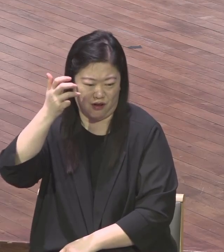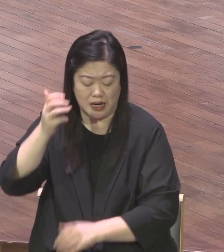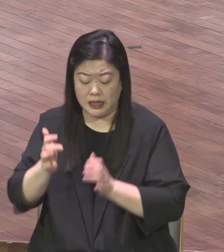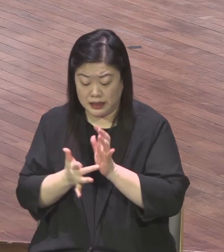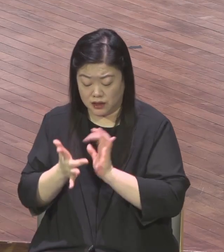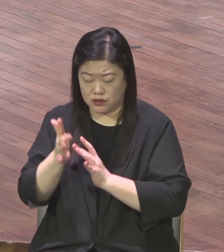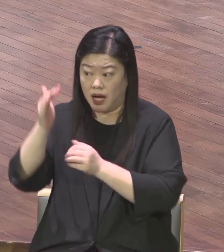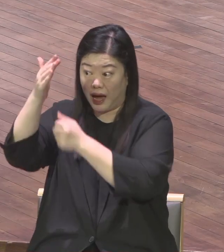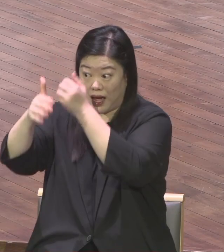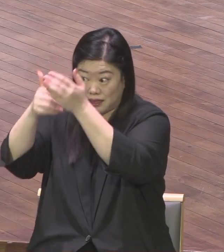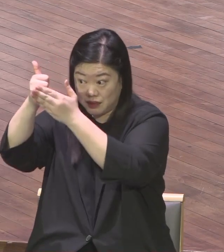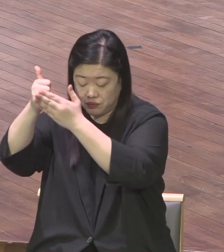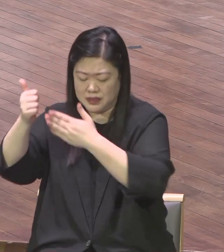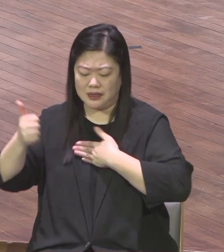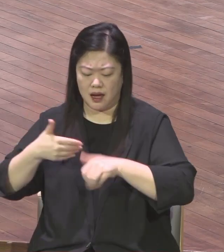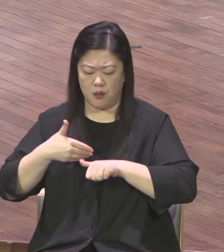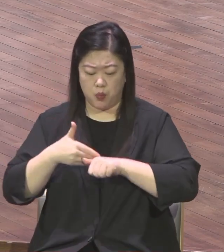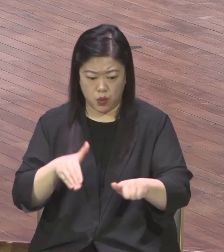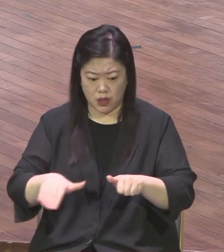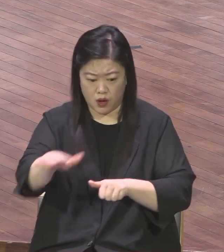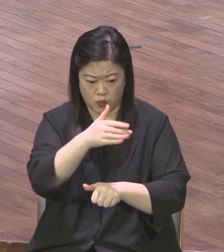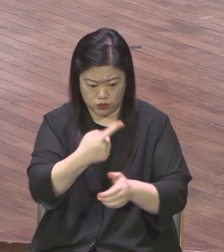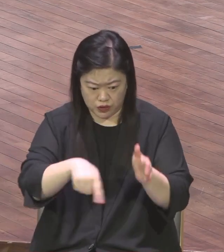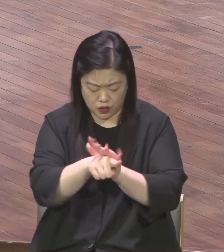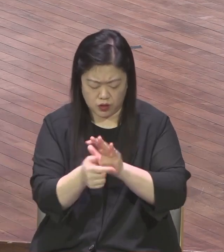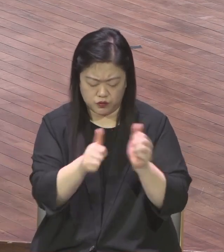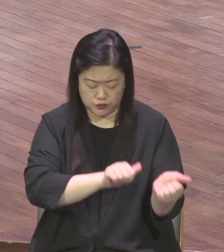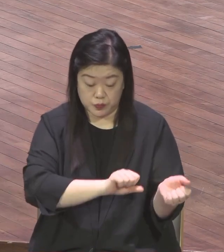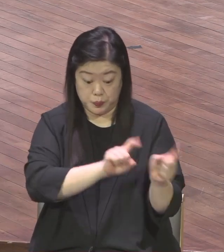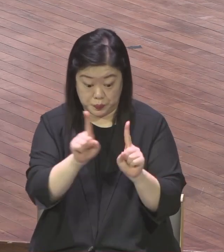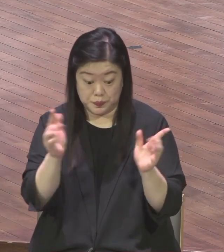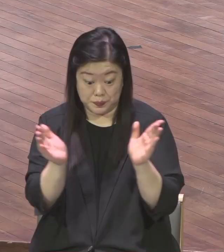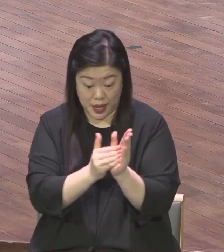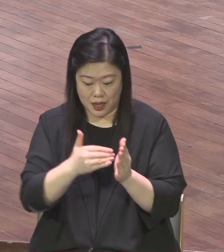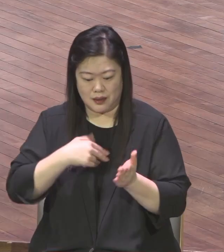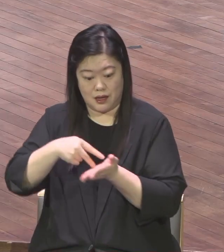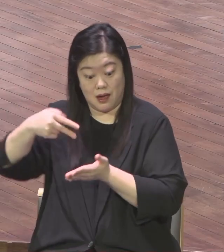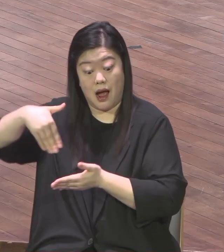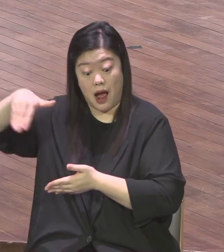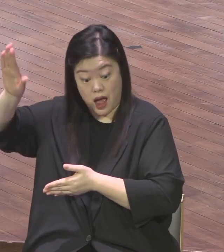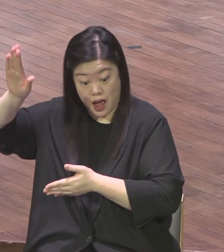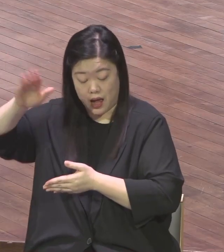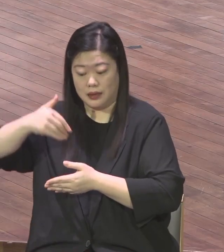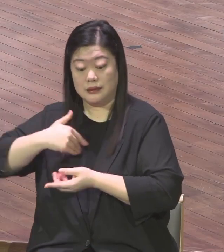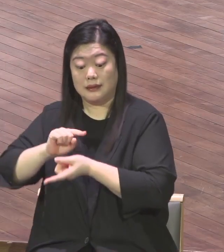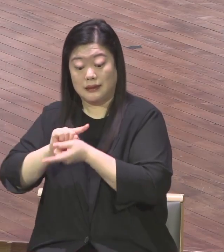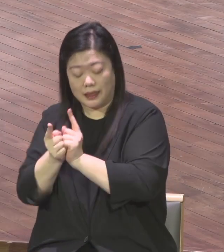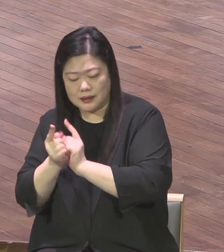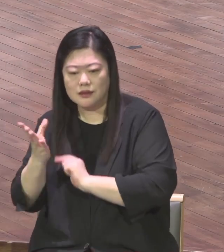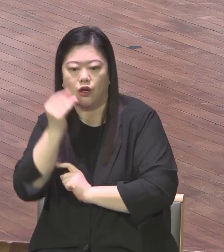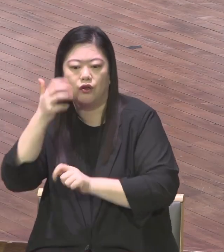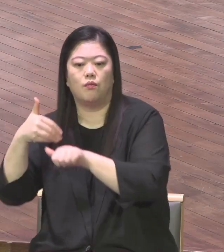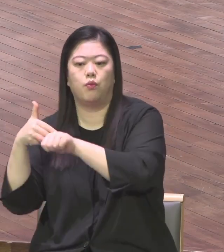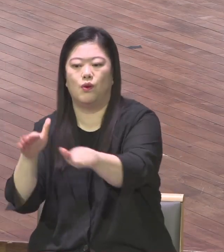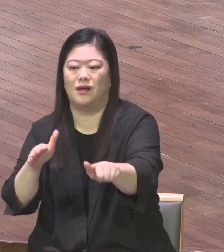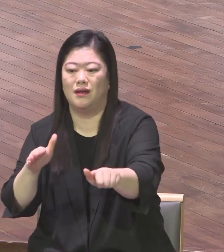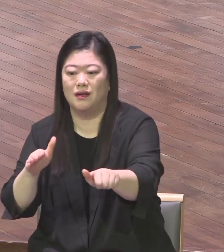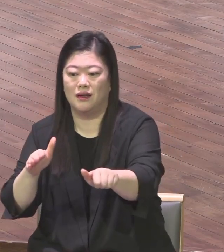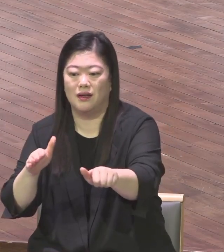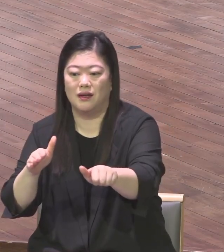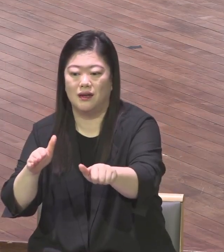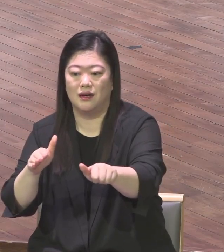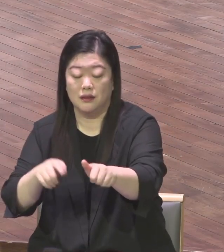보내주신다. 이 말씀은 사도행 2장에서 바로 성취가 되지요. 오순절날 마가 다락방에